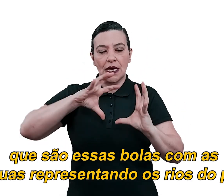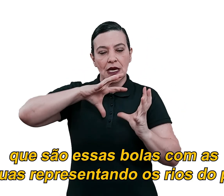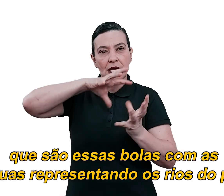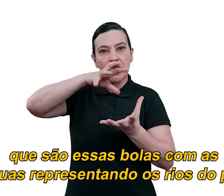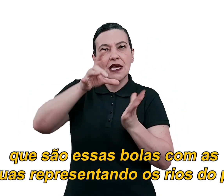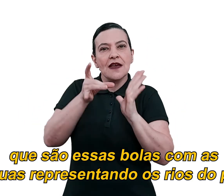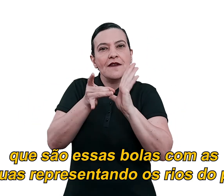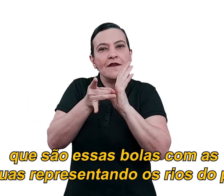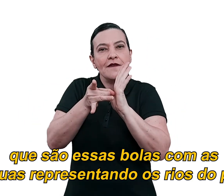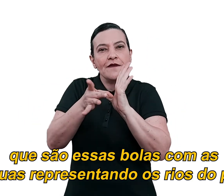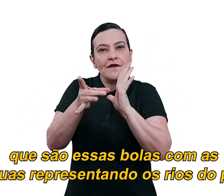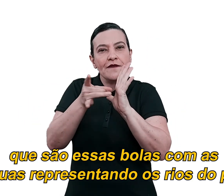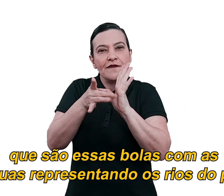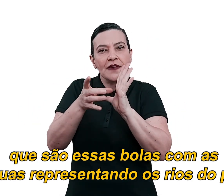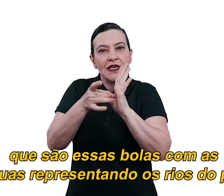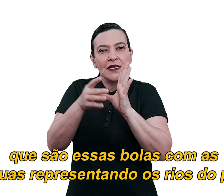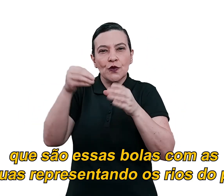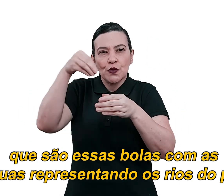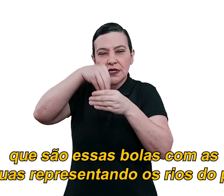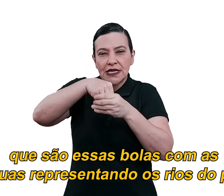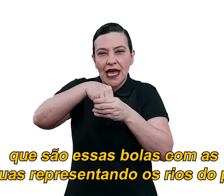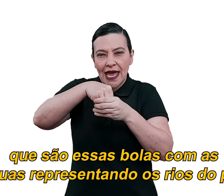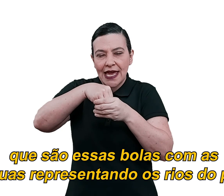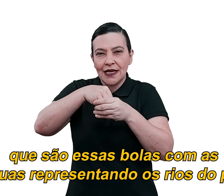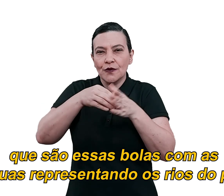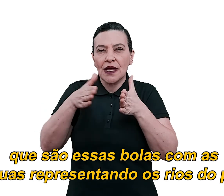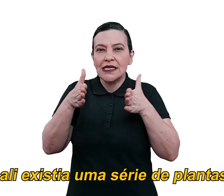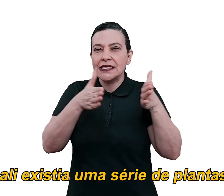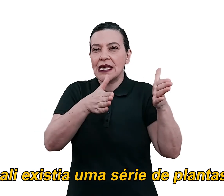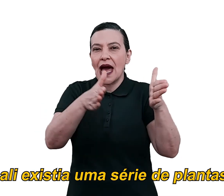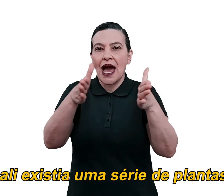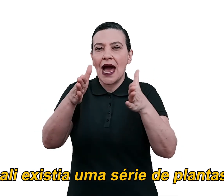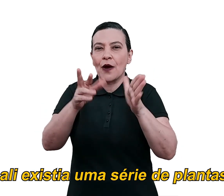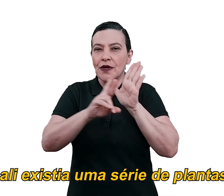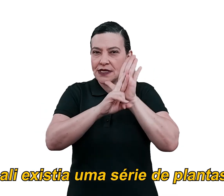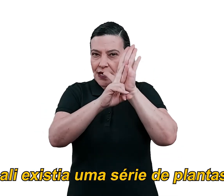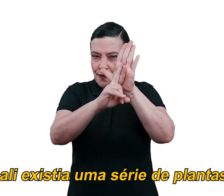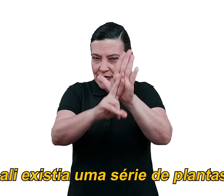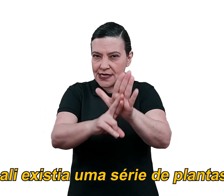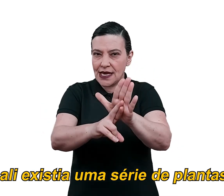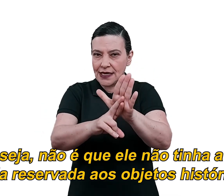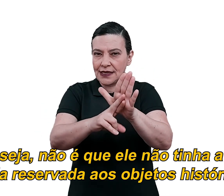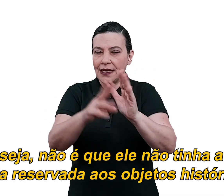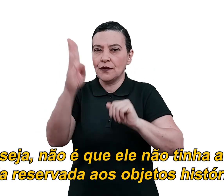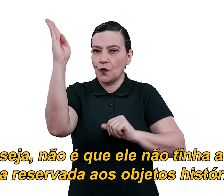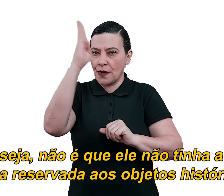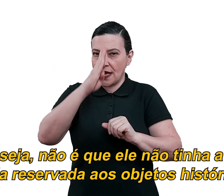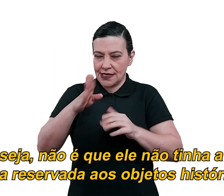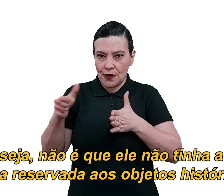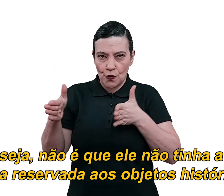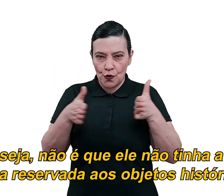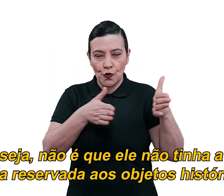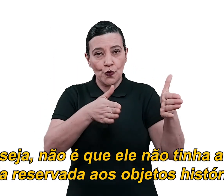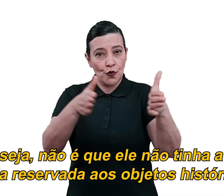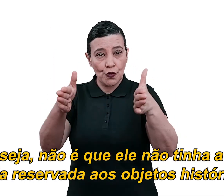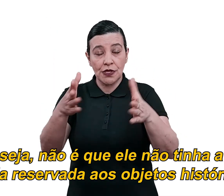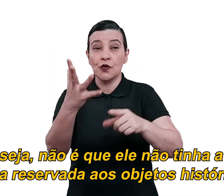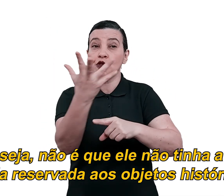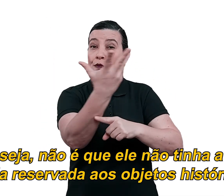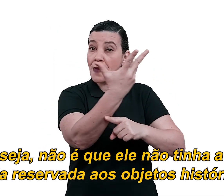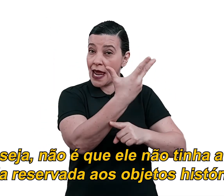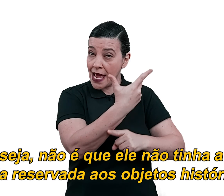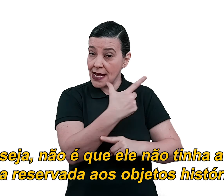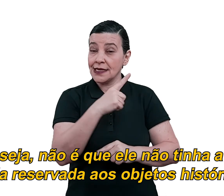vidro, né, que são essas bolas com as águas representando os rios do país, ali existia uma série de plantas. Né? Então, ou seja, o museu